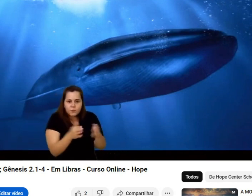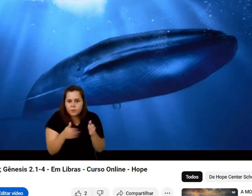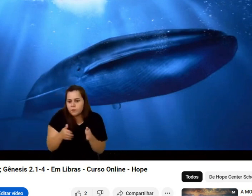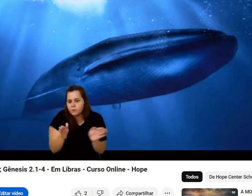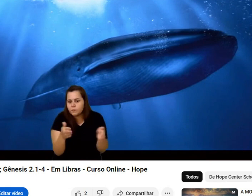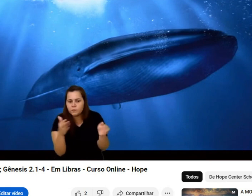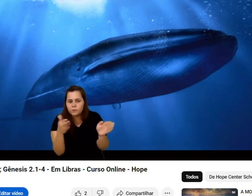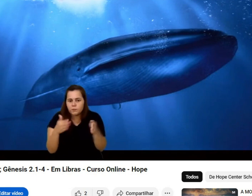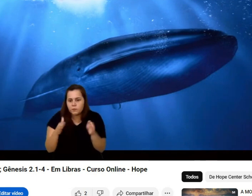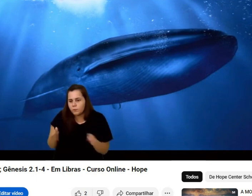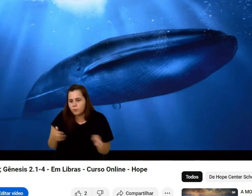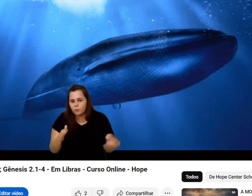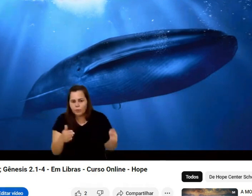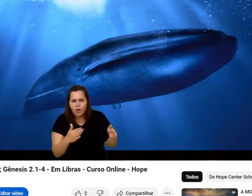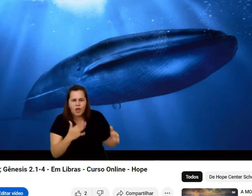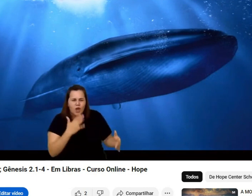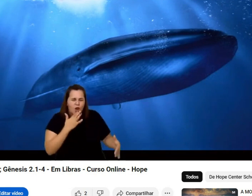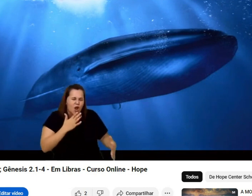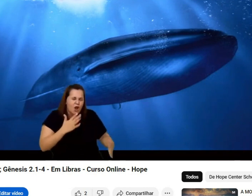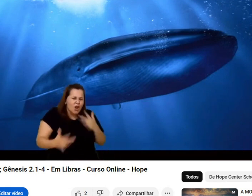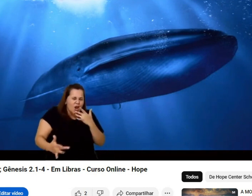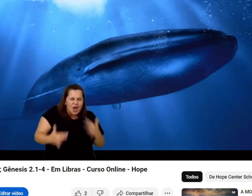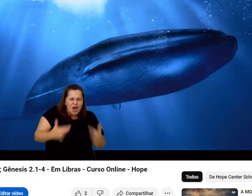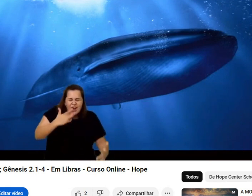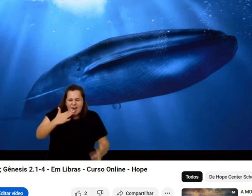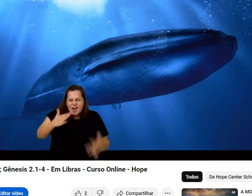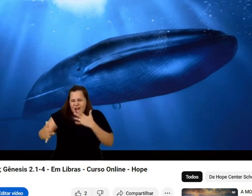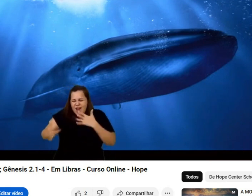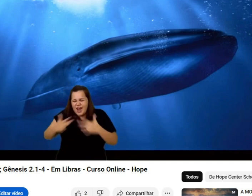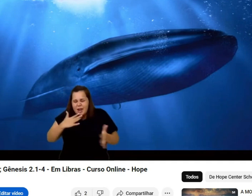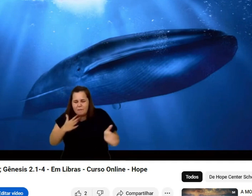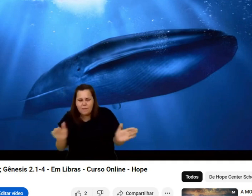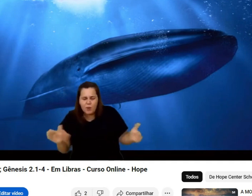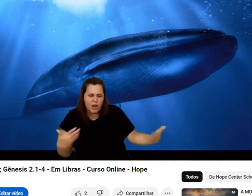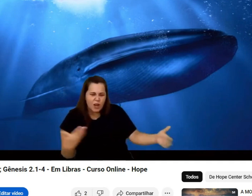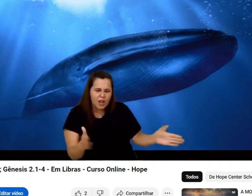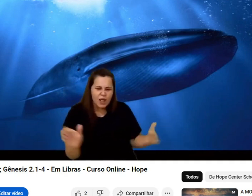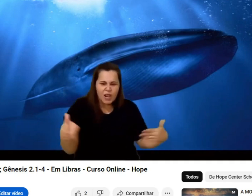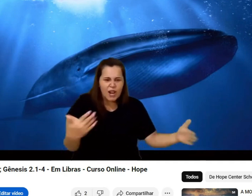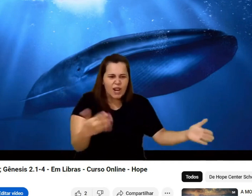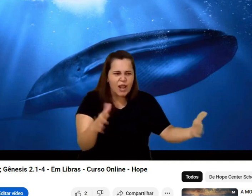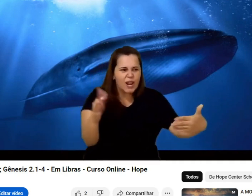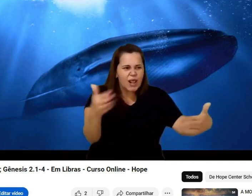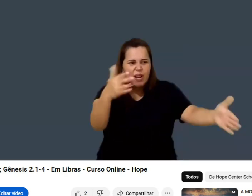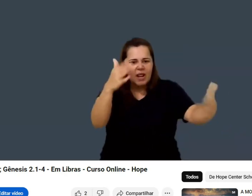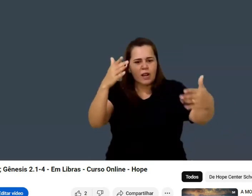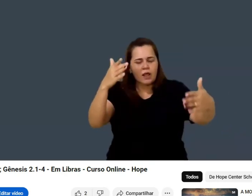E elas povoaram as águas dos mares, e os peixinhos pequenininhos,